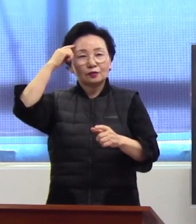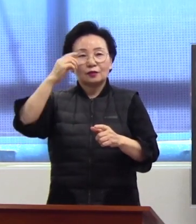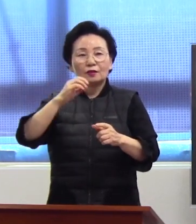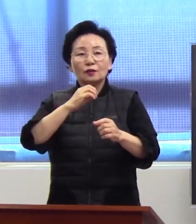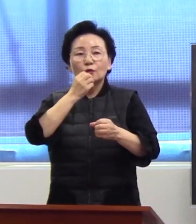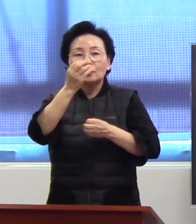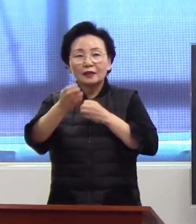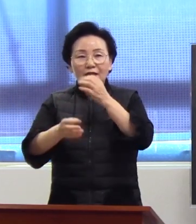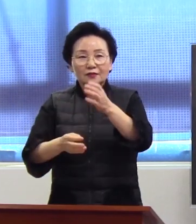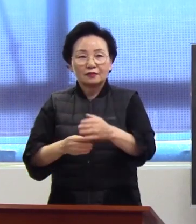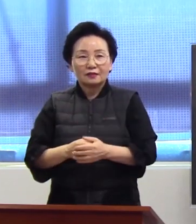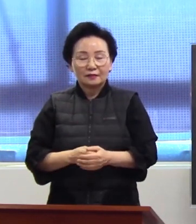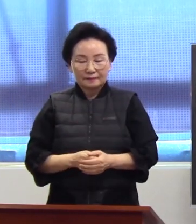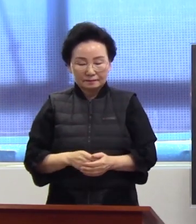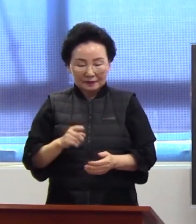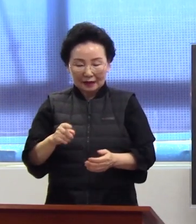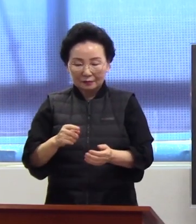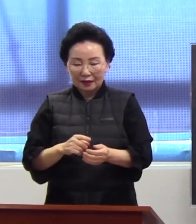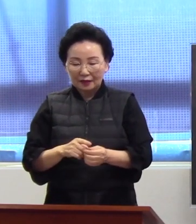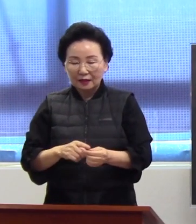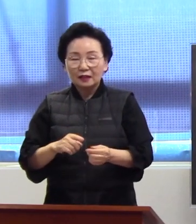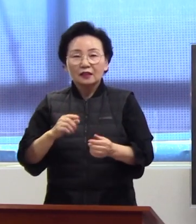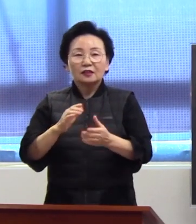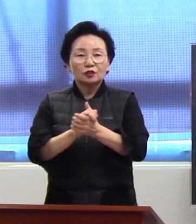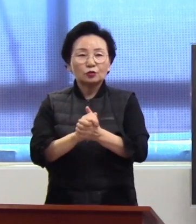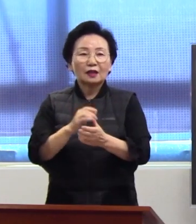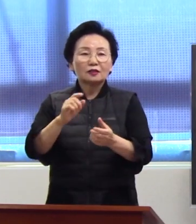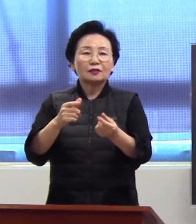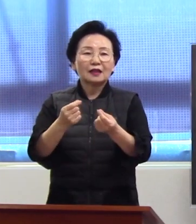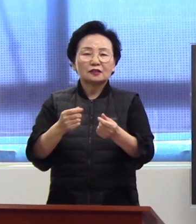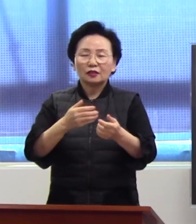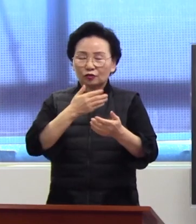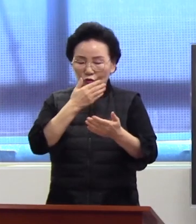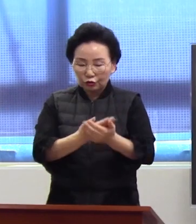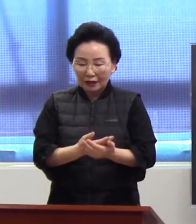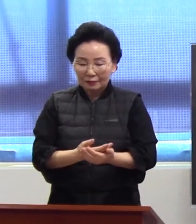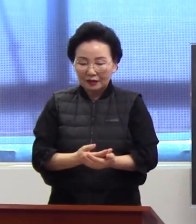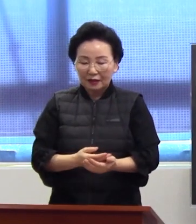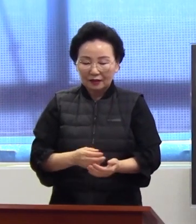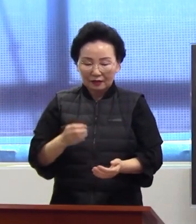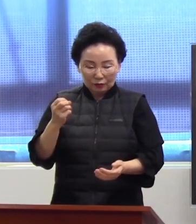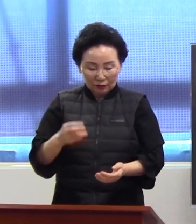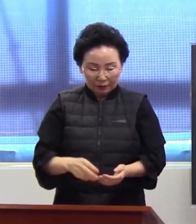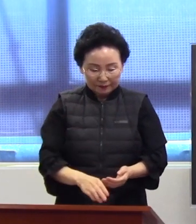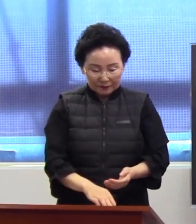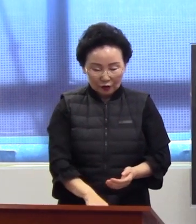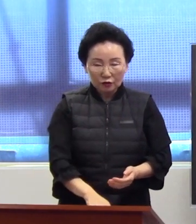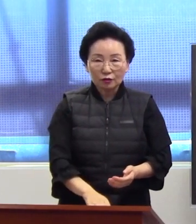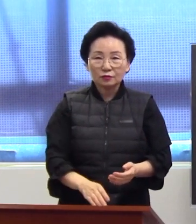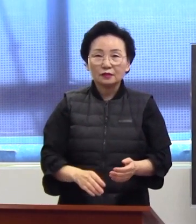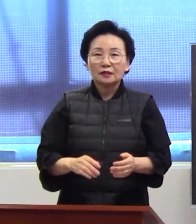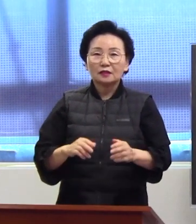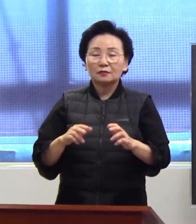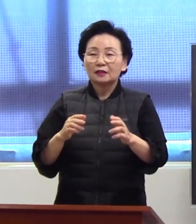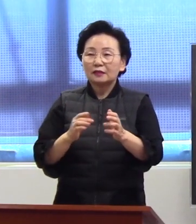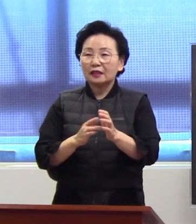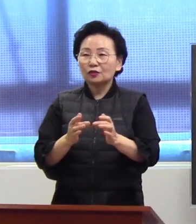생각한다고 고백했어요. 이 남자가. 기도가 그와 같이 중요합니다. 또 여기서도 지금